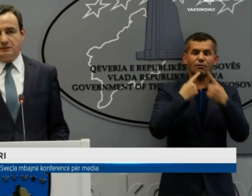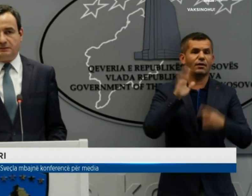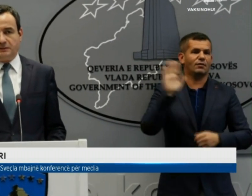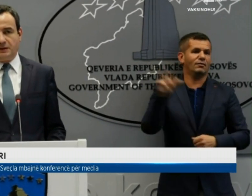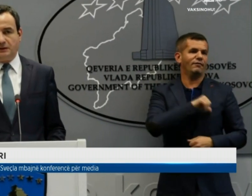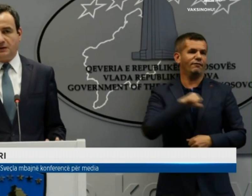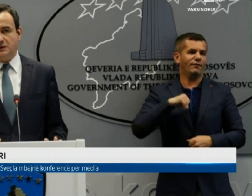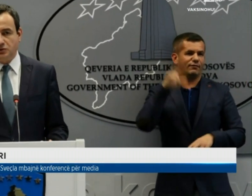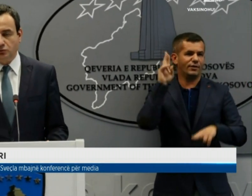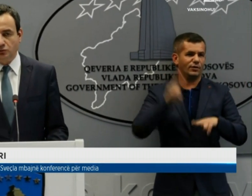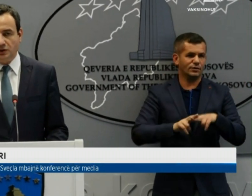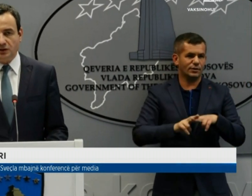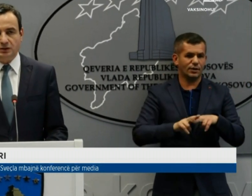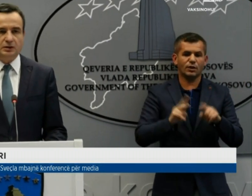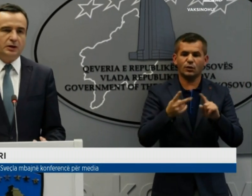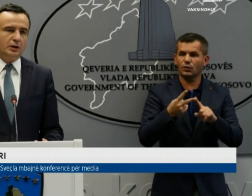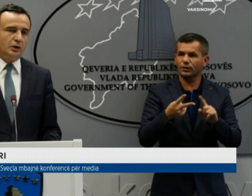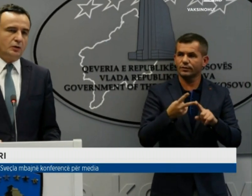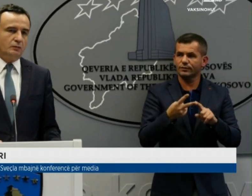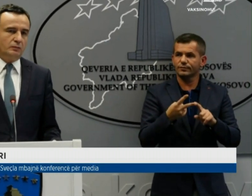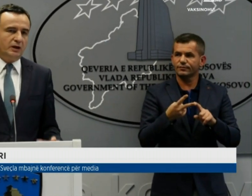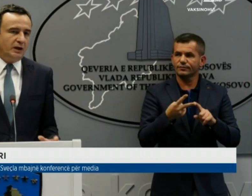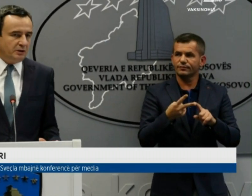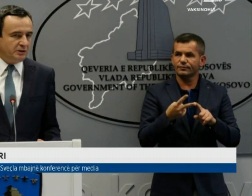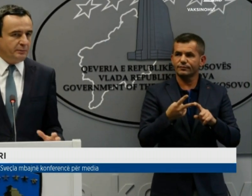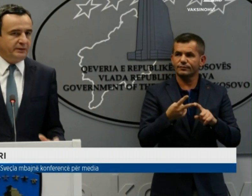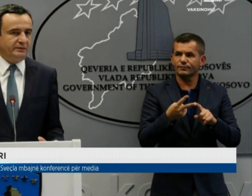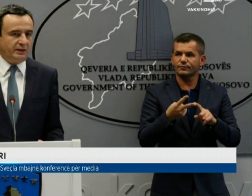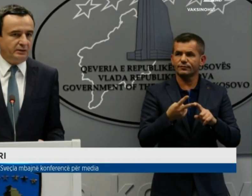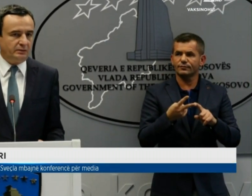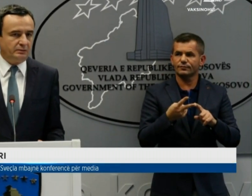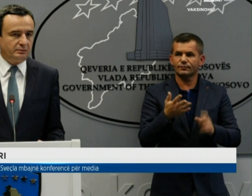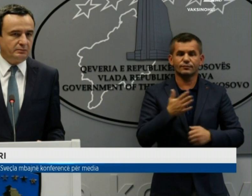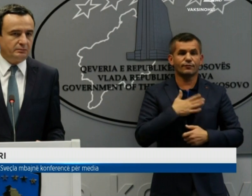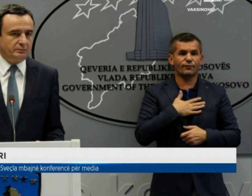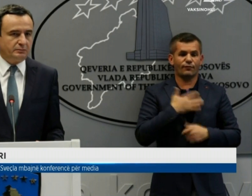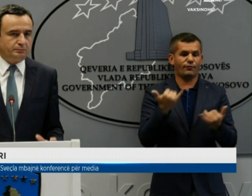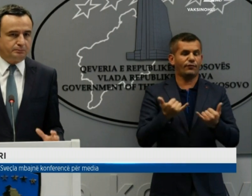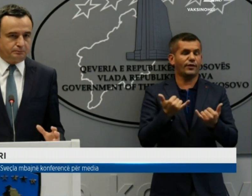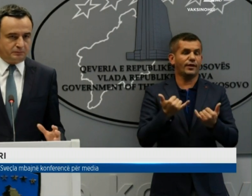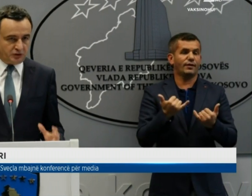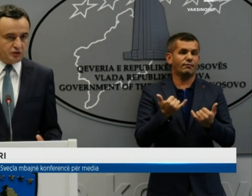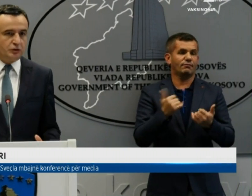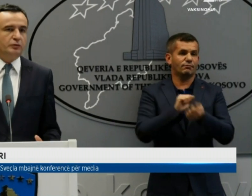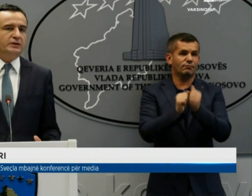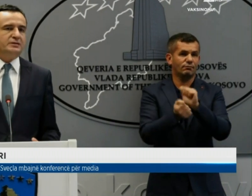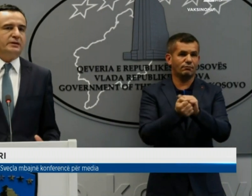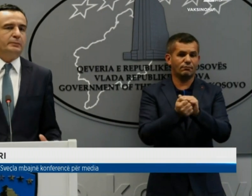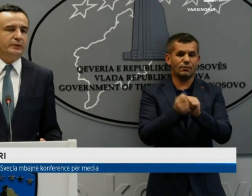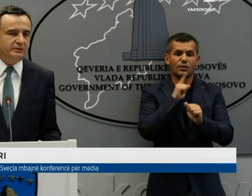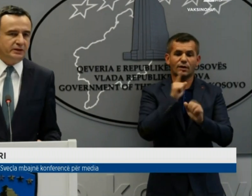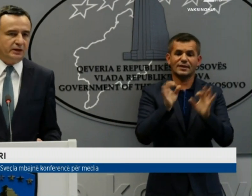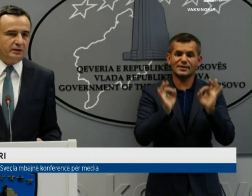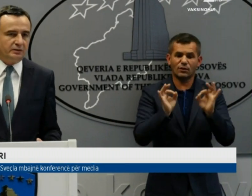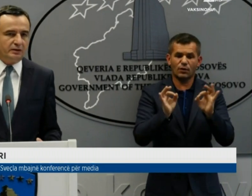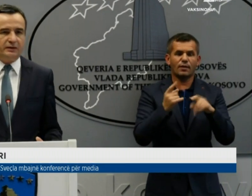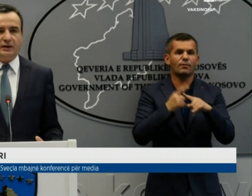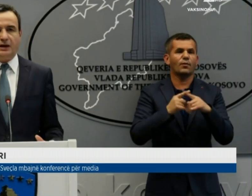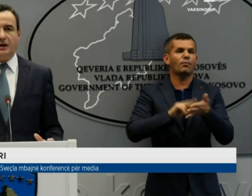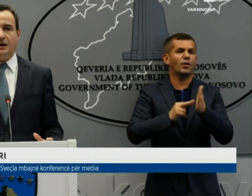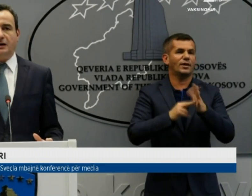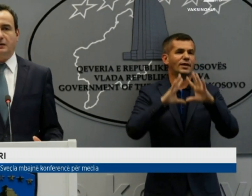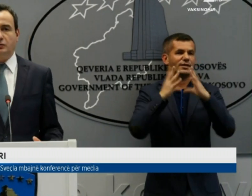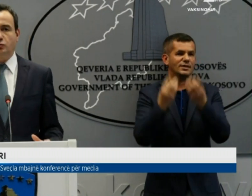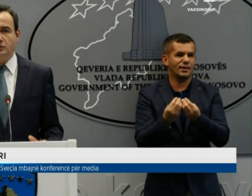qështjenja. Ndërka që se dyti, ne jemi në një betej të sigurisë dhe politike.